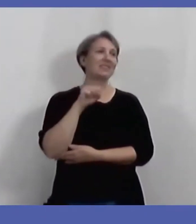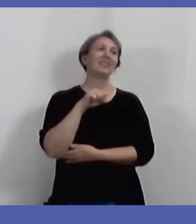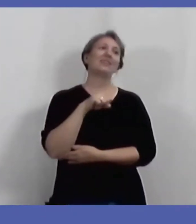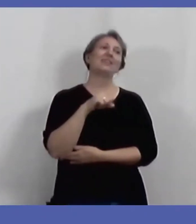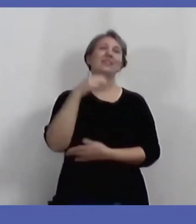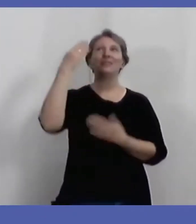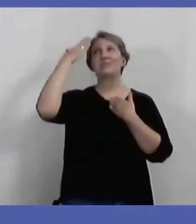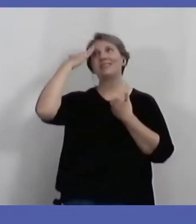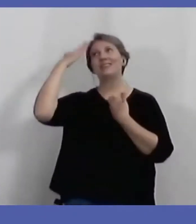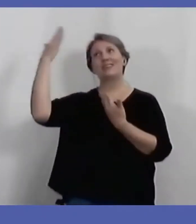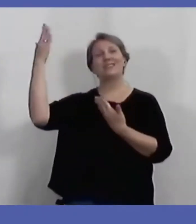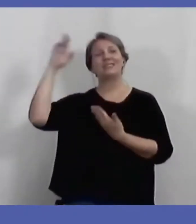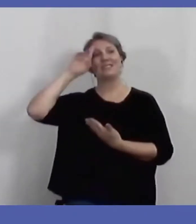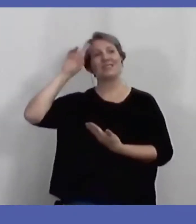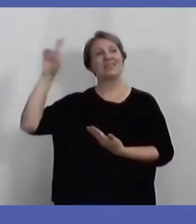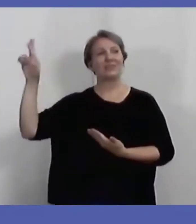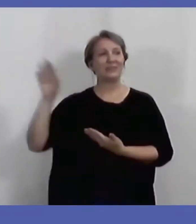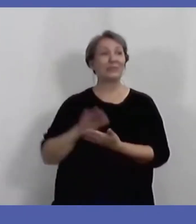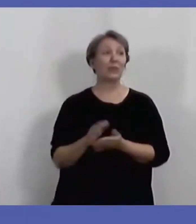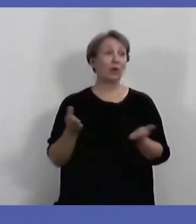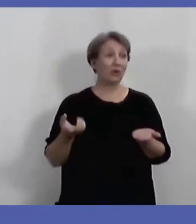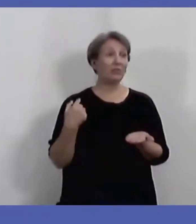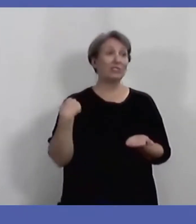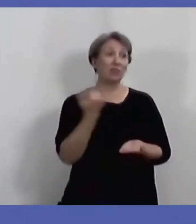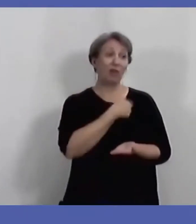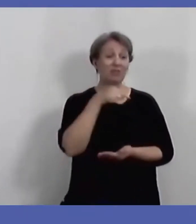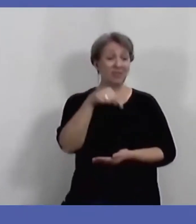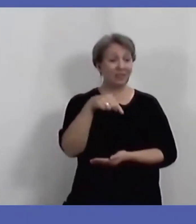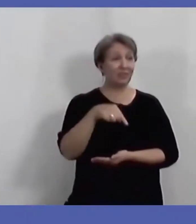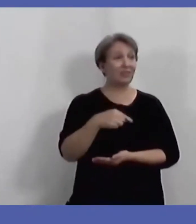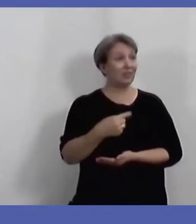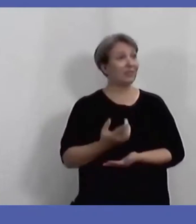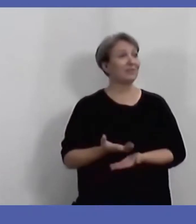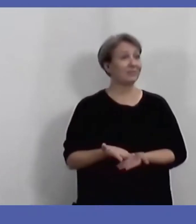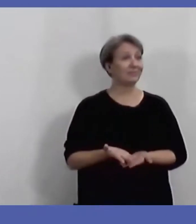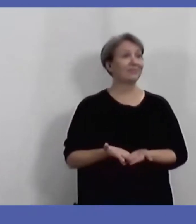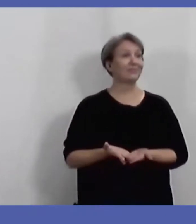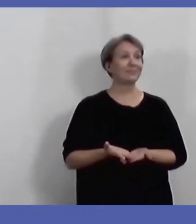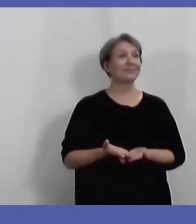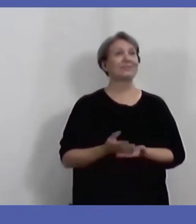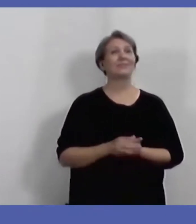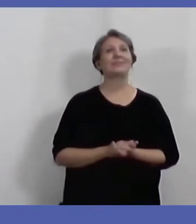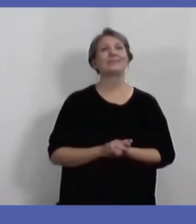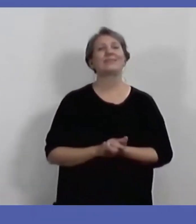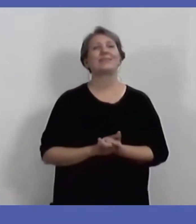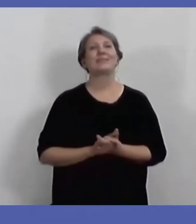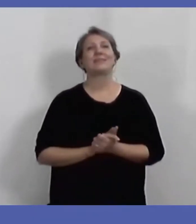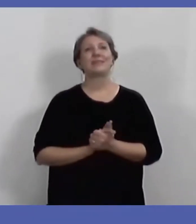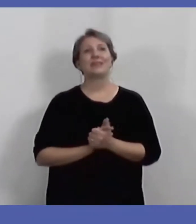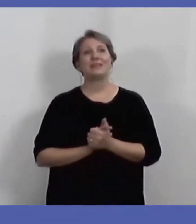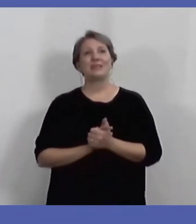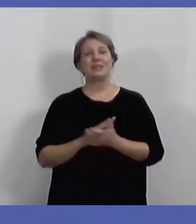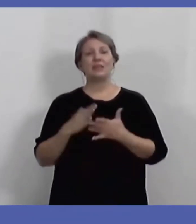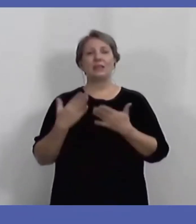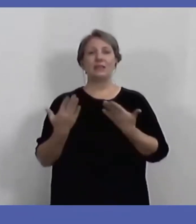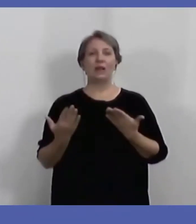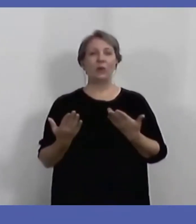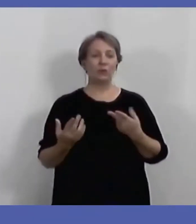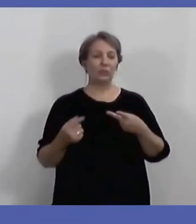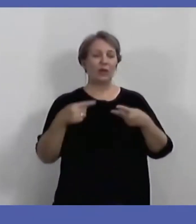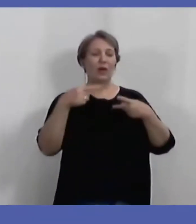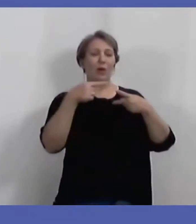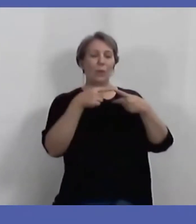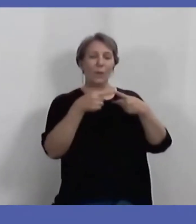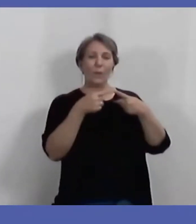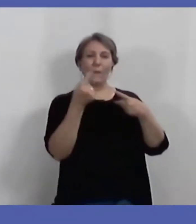Maravilhoso. Então, irmãos, essa chave, são duas chaves para abrir porta de salvação aos judeus